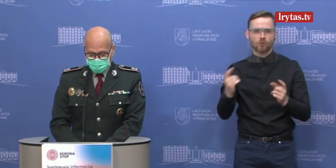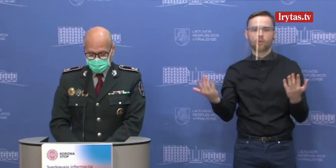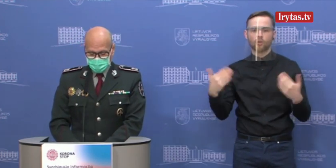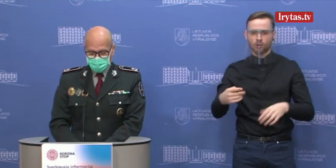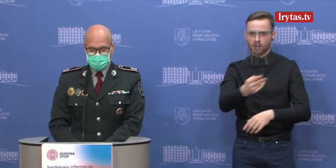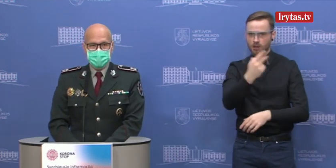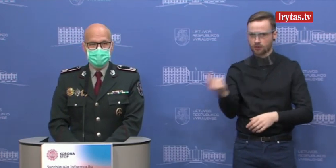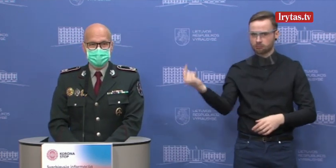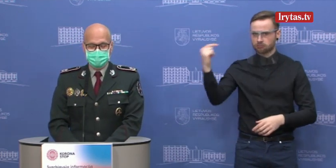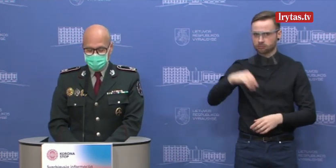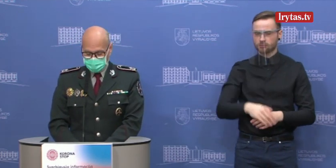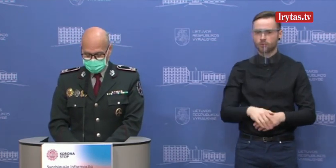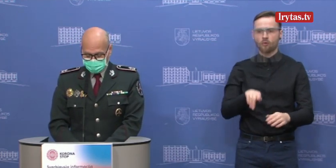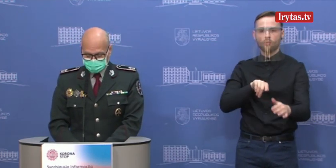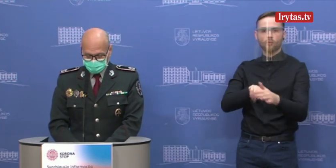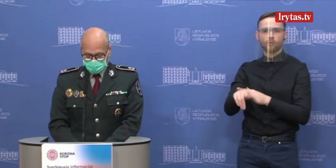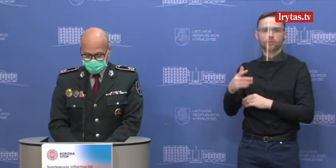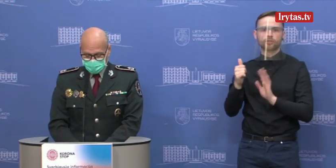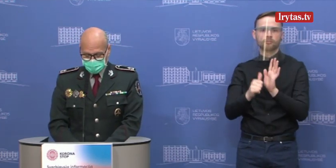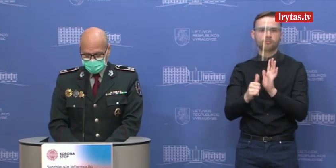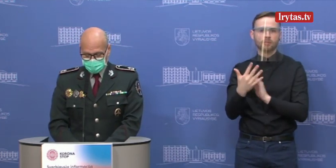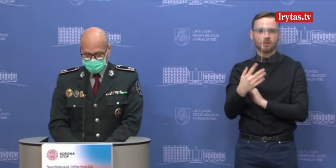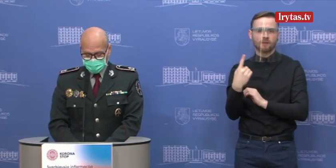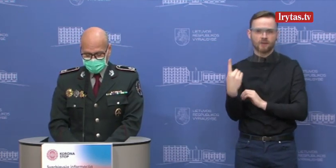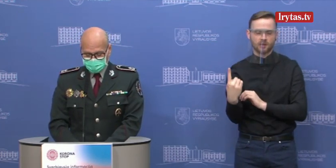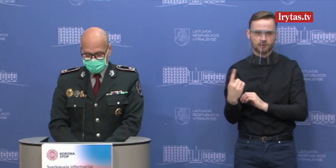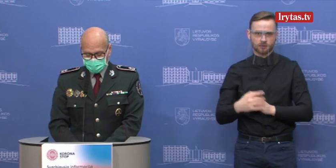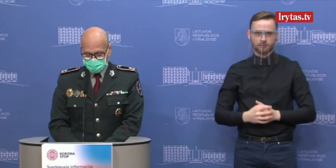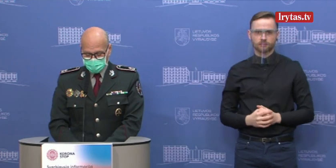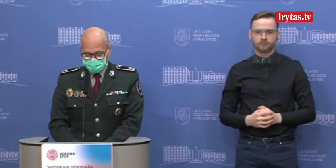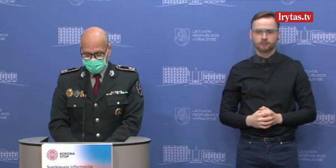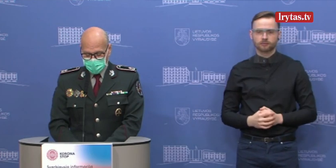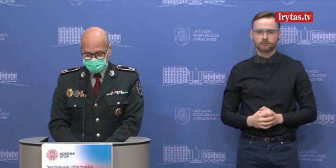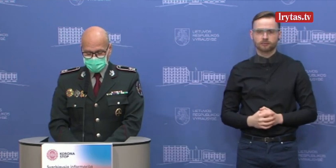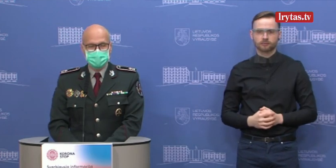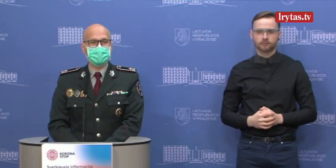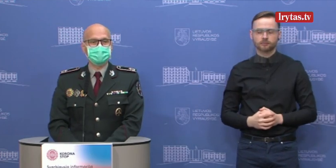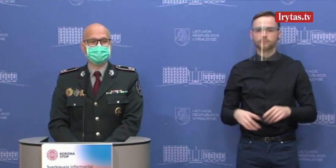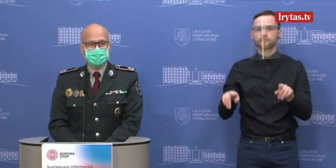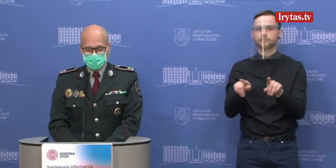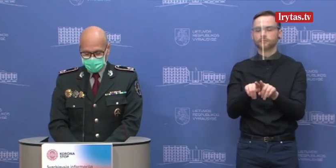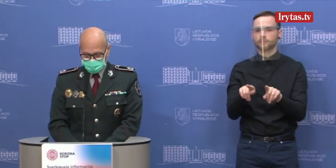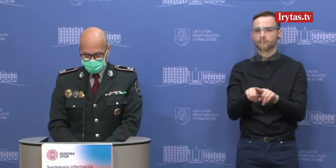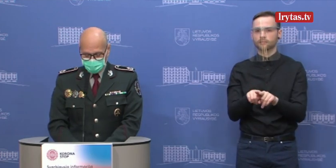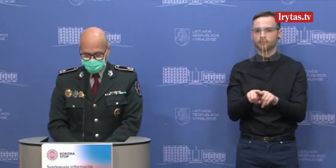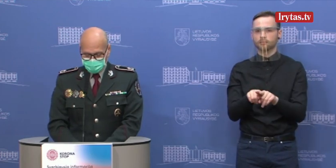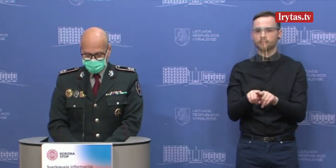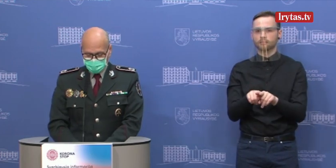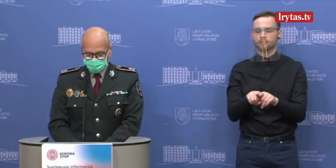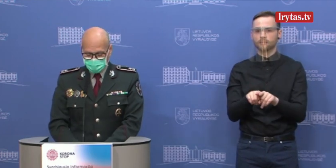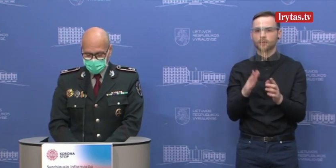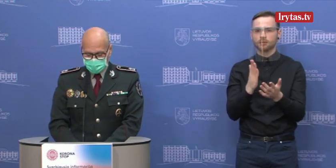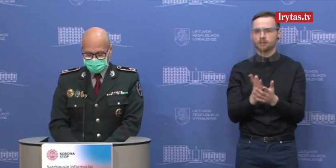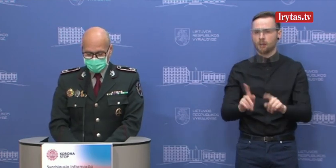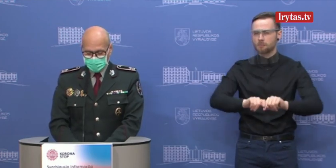o išvyko 51. Tai, kaip ir minėjau, čia tik tai pirmų